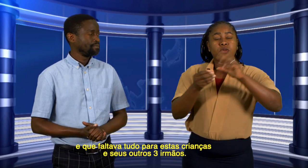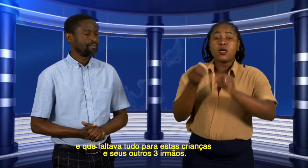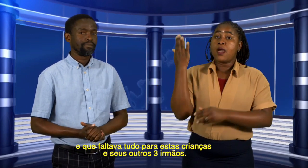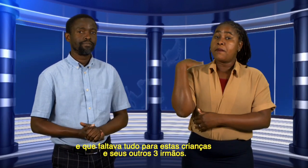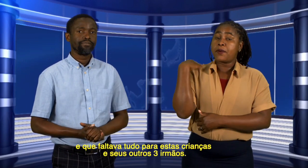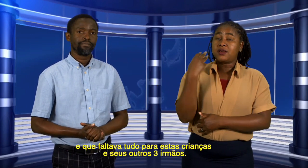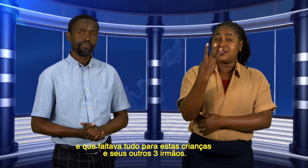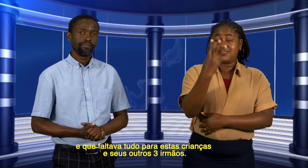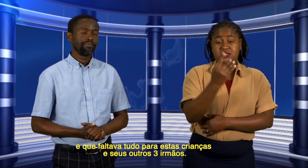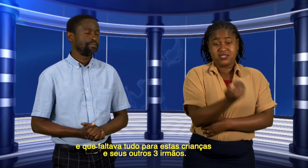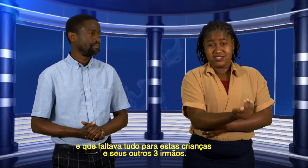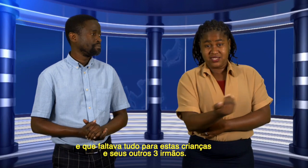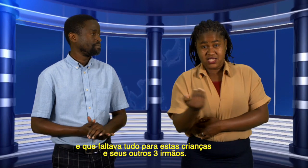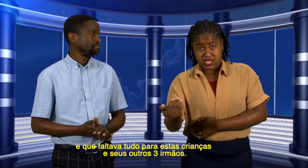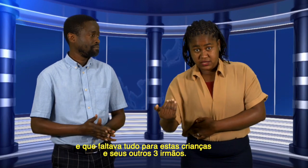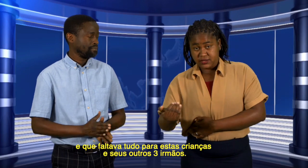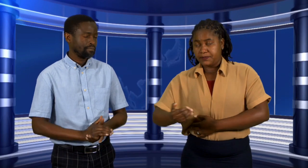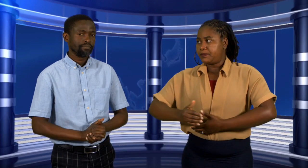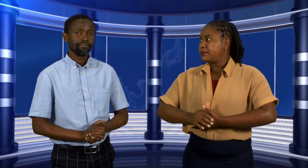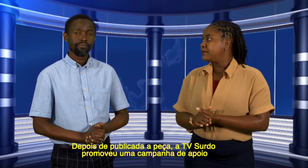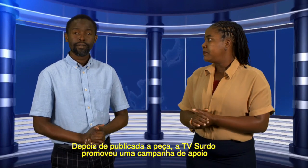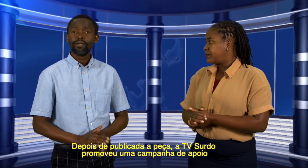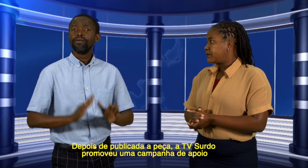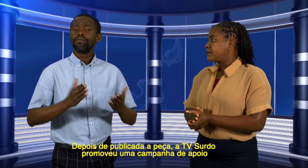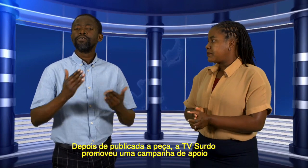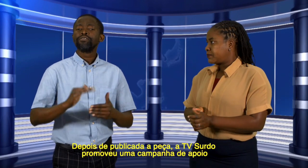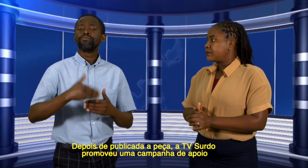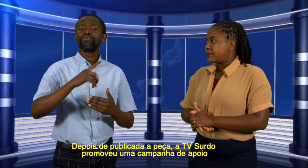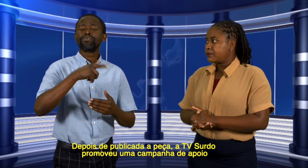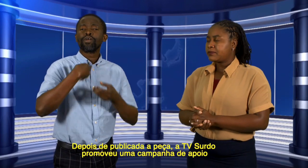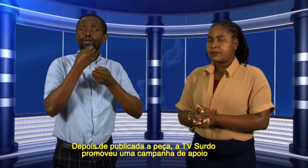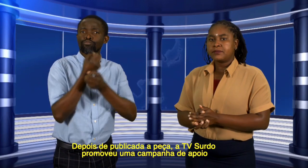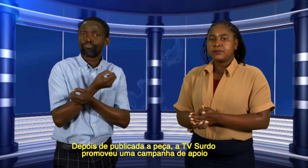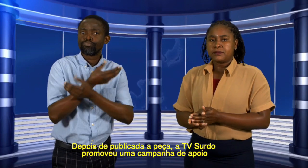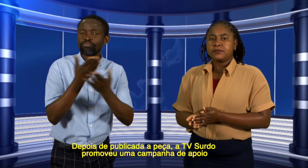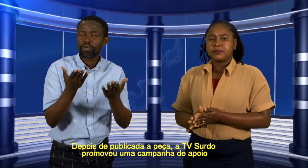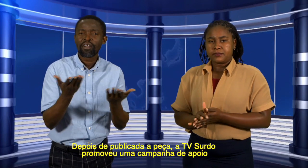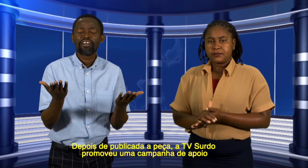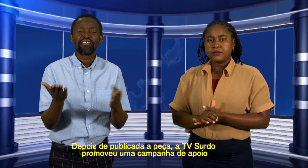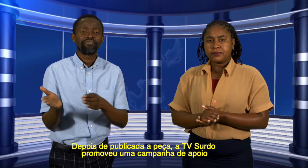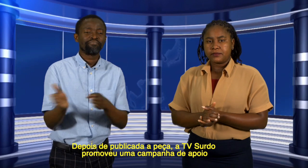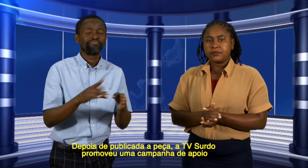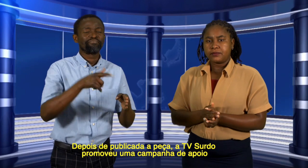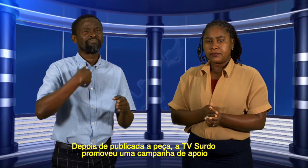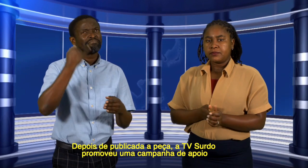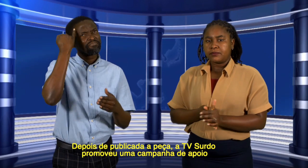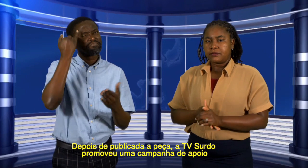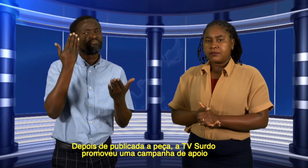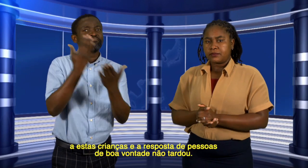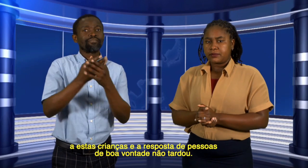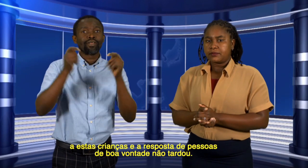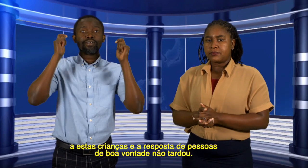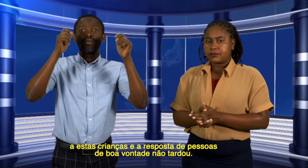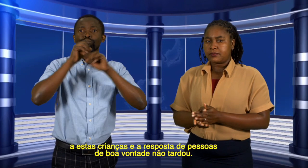estas crianças e seus outros três irmãos. Depois de publicada a peça, a TV Surdo promoveu uma campanha